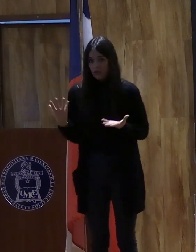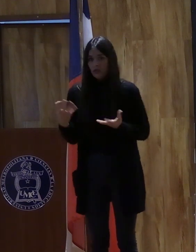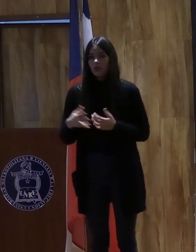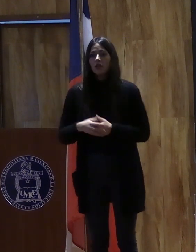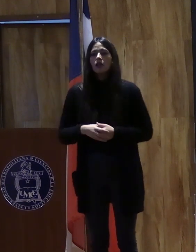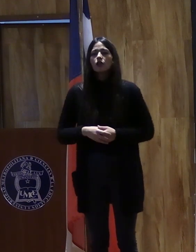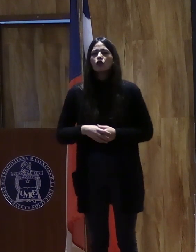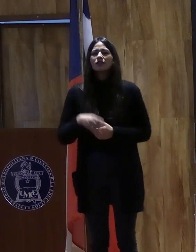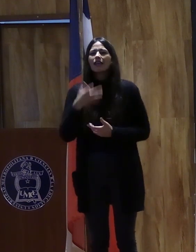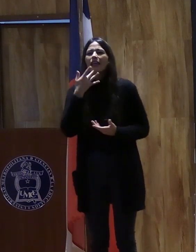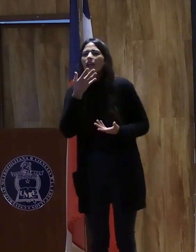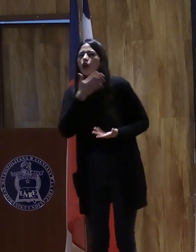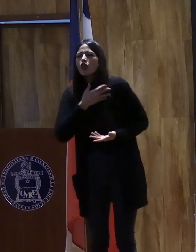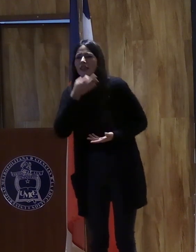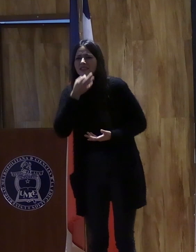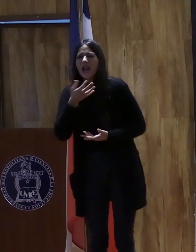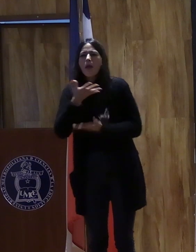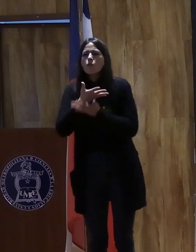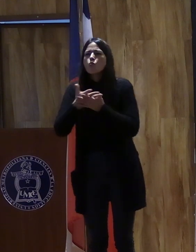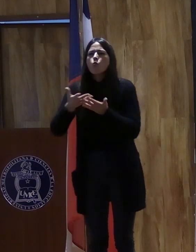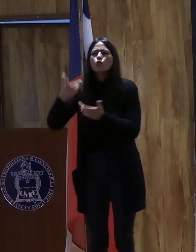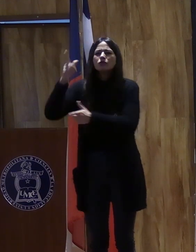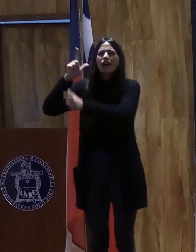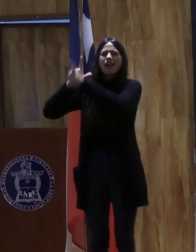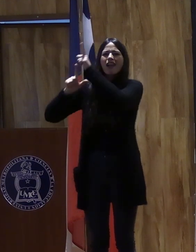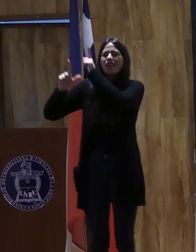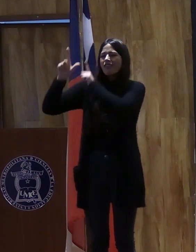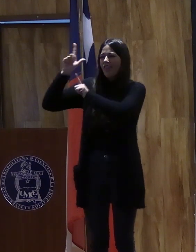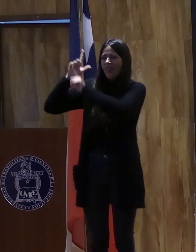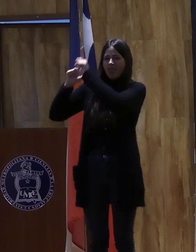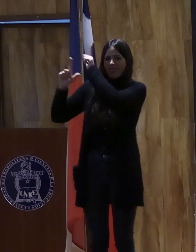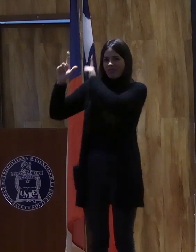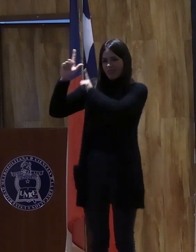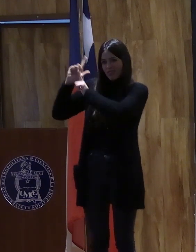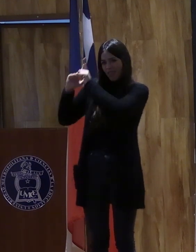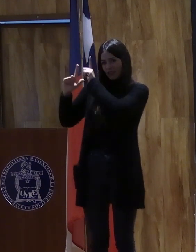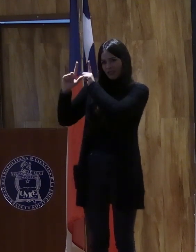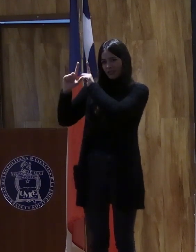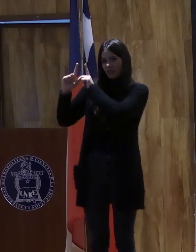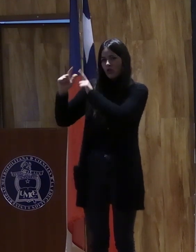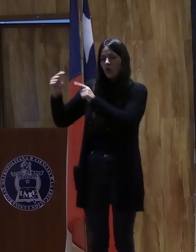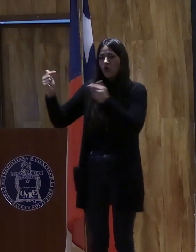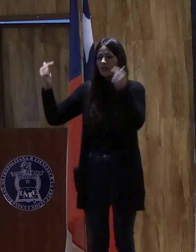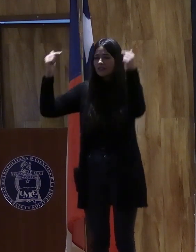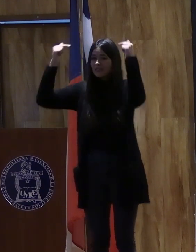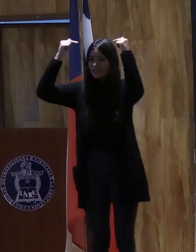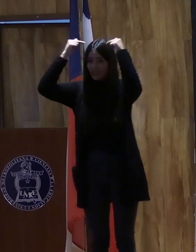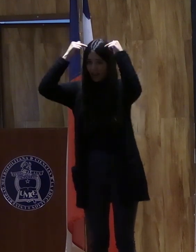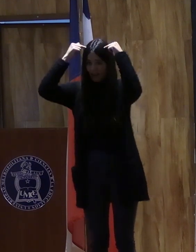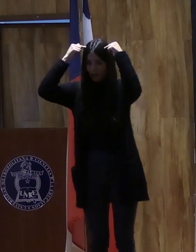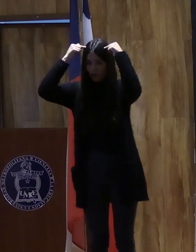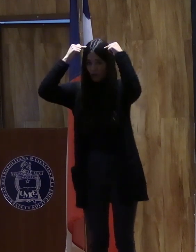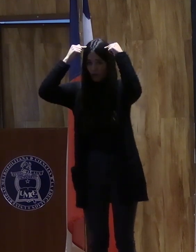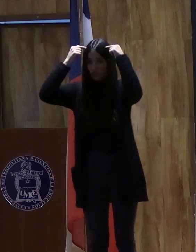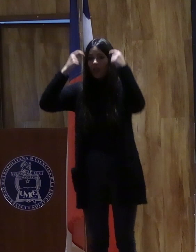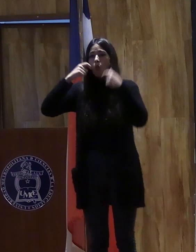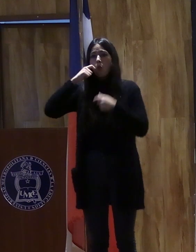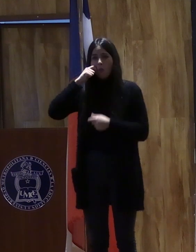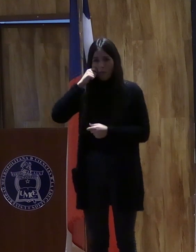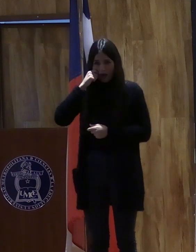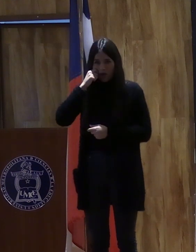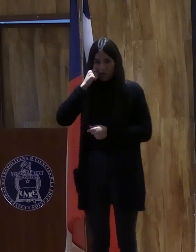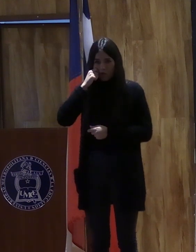Entonces hay muchísimas leyendas y cosas que tienen que ver con el cerebro del hombre y no con